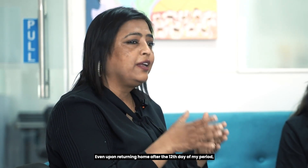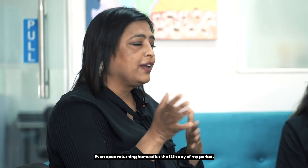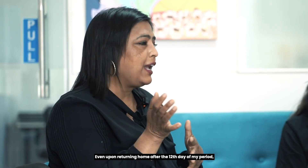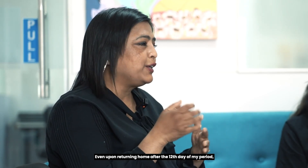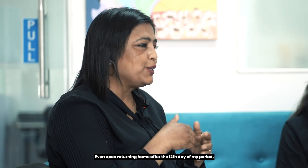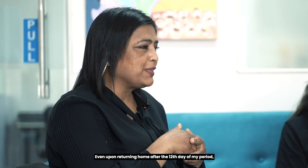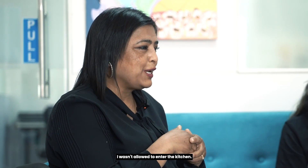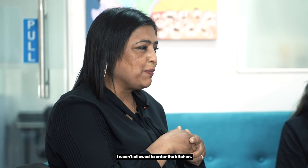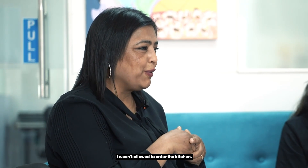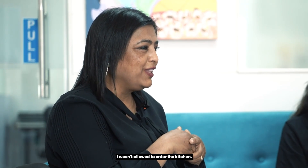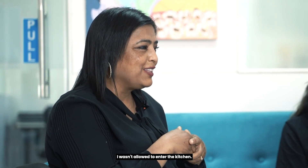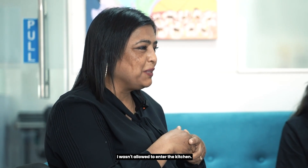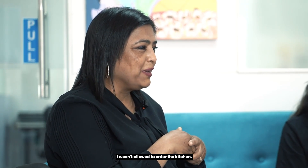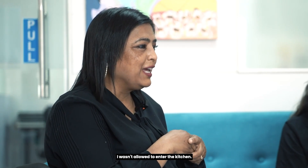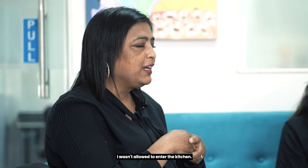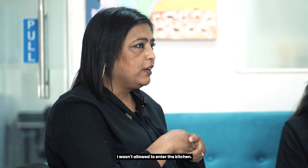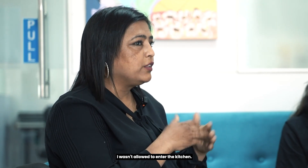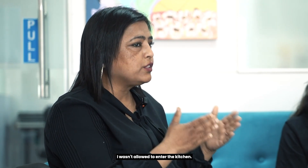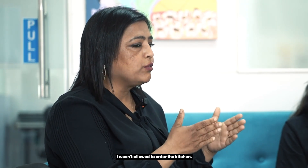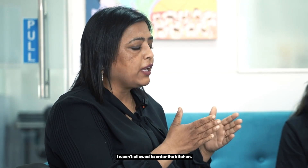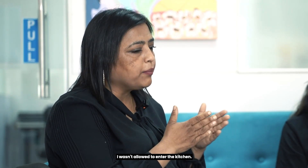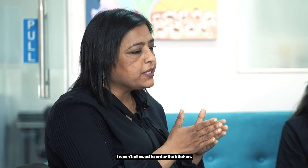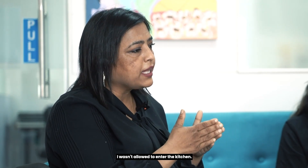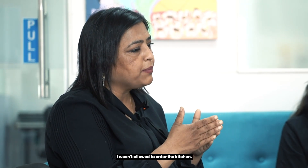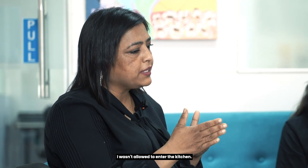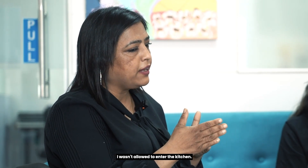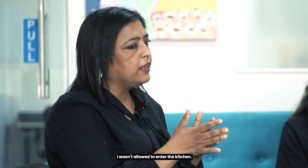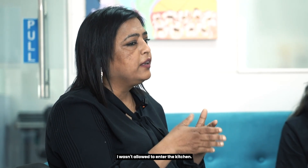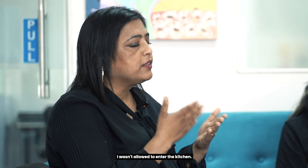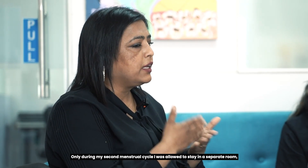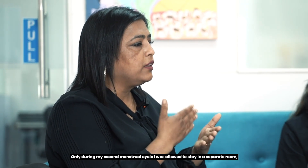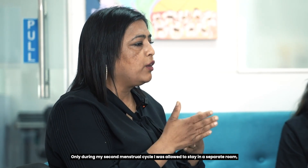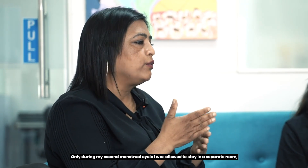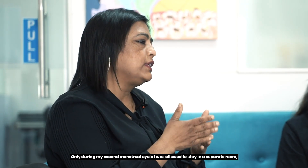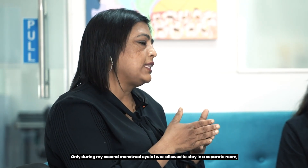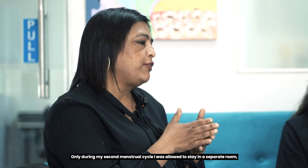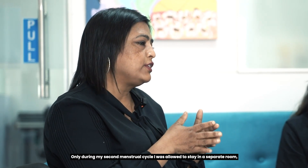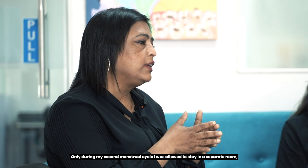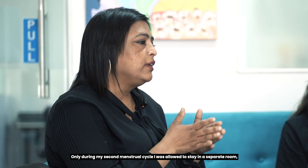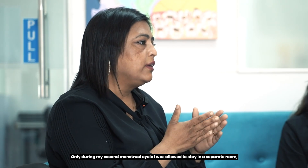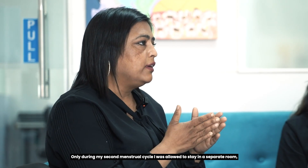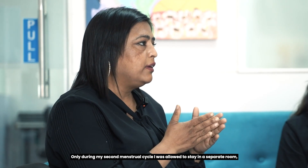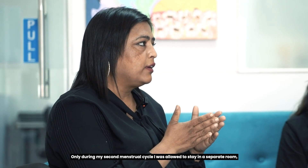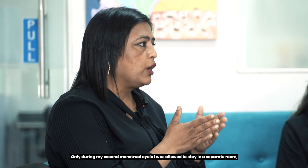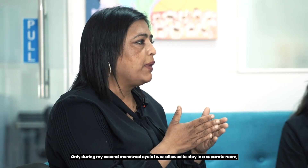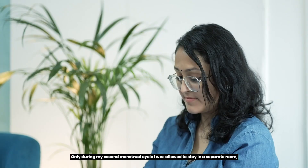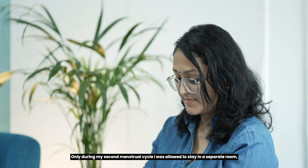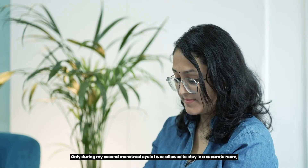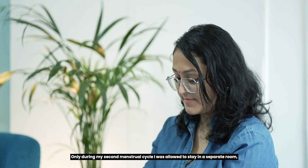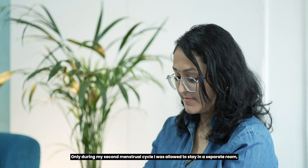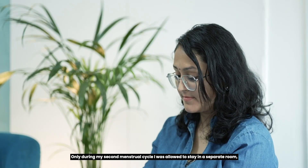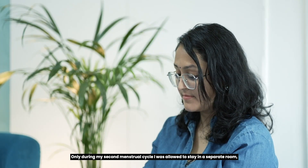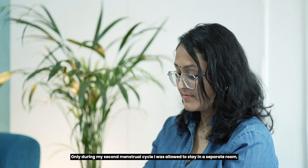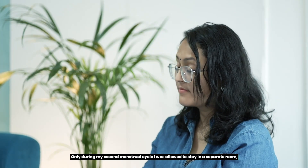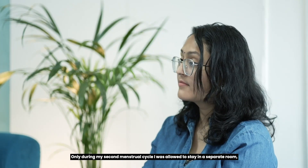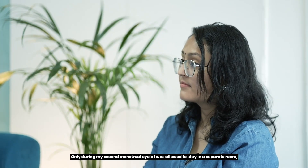आइसकेपछि पनि कहाँ किचनमा जान नपाउने नि त त्यति बेला त्यस्तो कुरा र बिस्तारै सेकेन्ड थर्ड हुँदै जाँदाखेरि चाहिँ घरमा हाम्रो